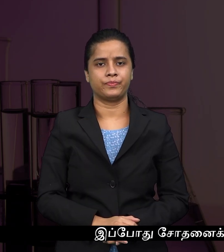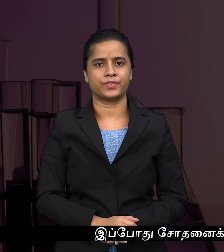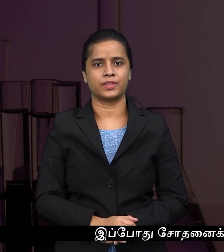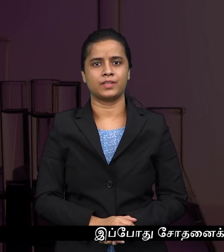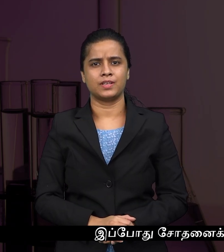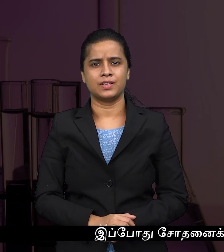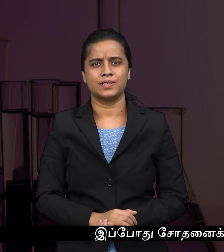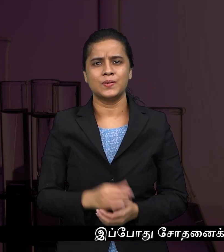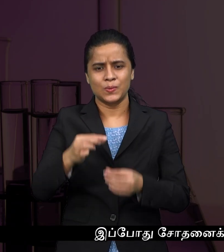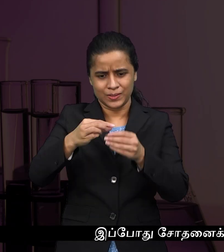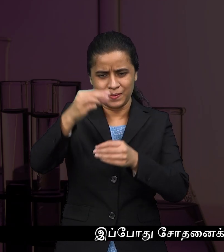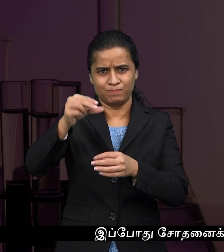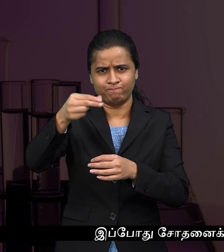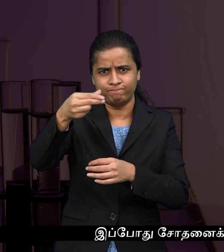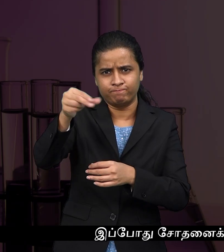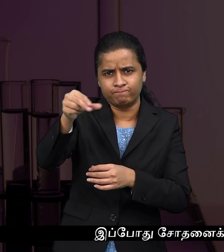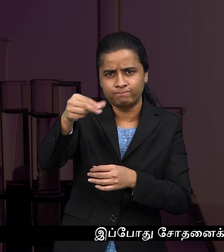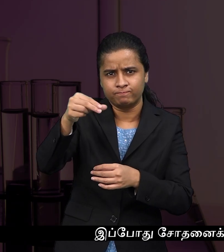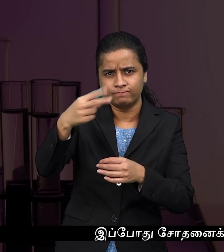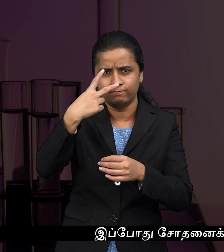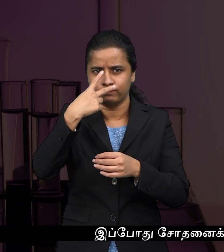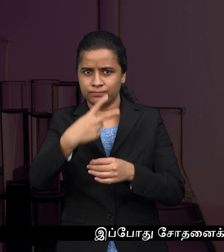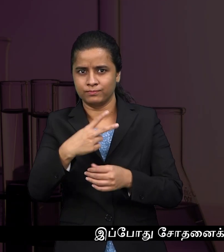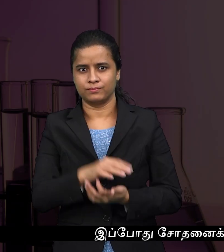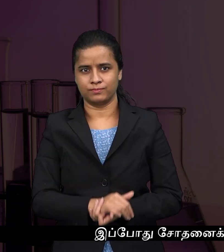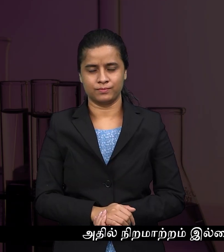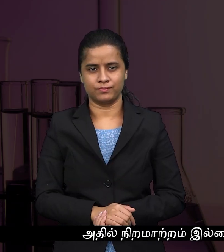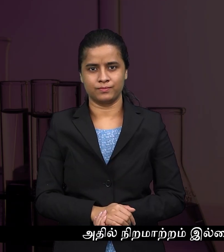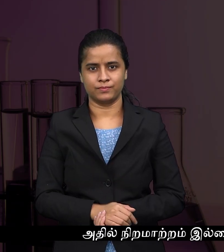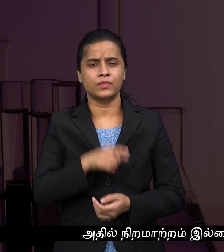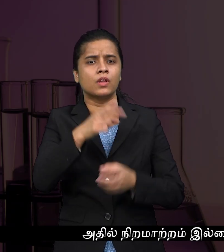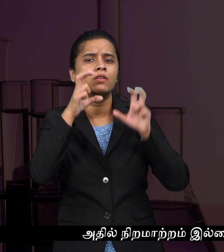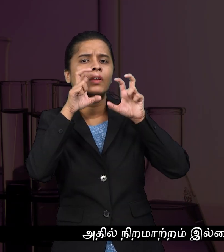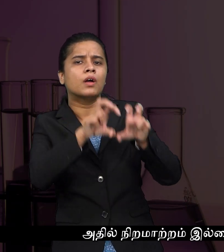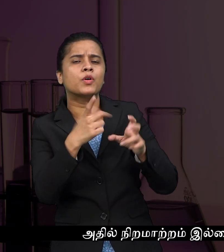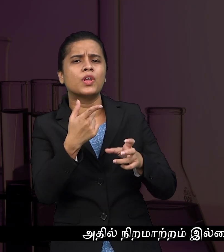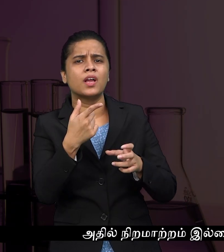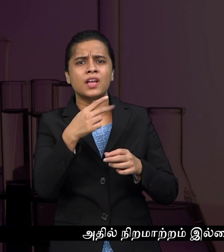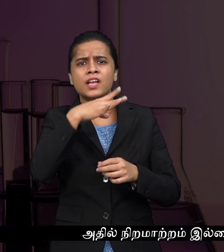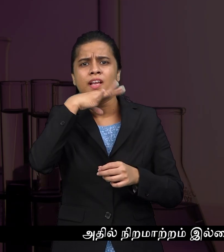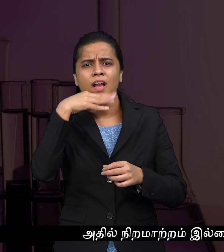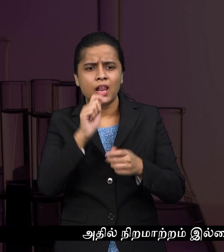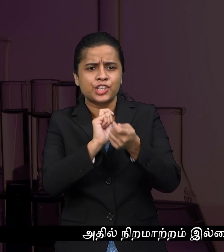இப்போது சோதனை குழாயை மெதுவாக அசைக்கவும். அதில் நிறமாற்றம் இல்லை என்பதை தெரிந்து